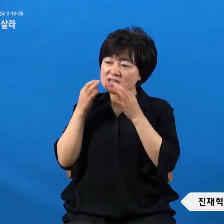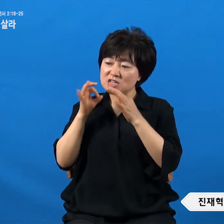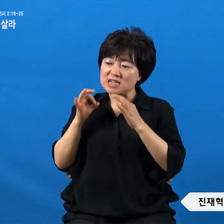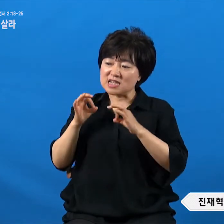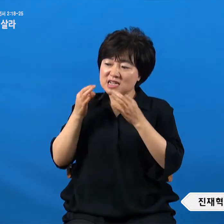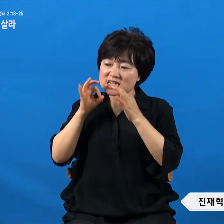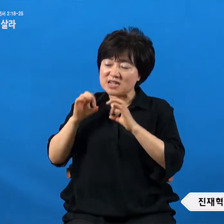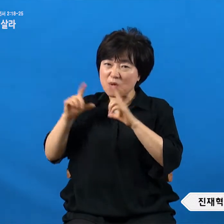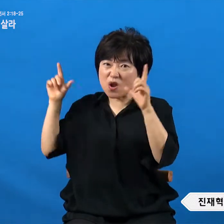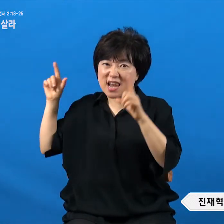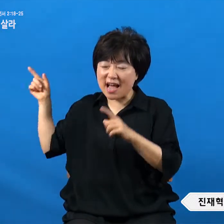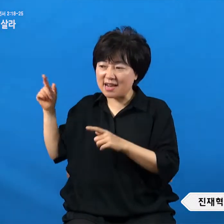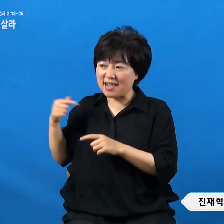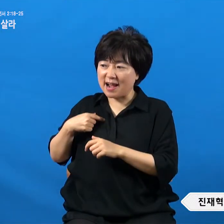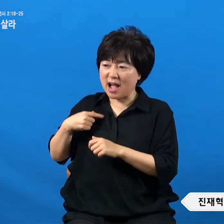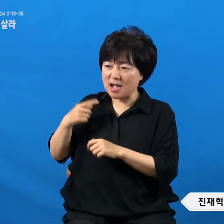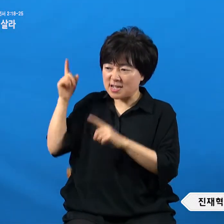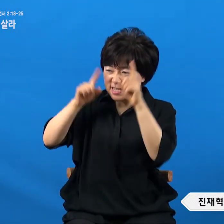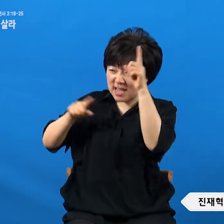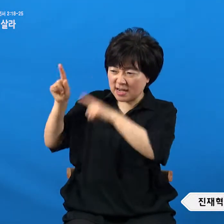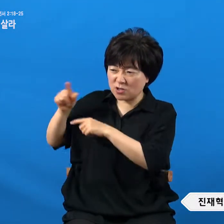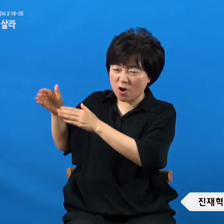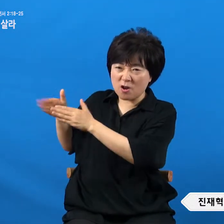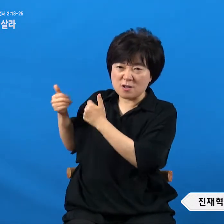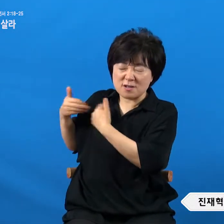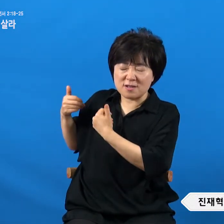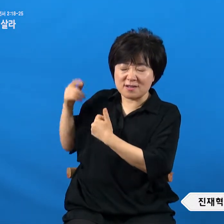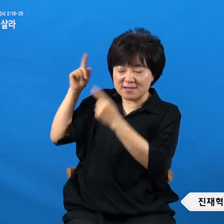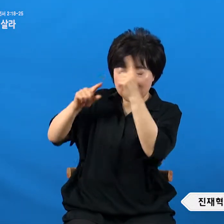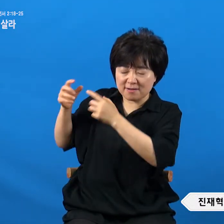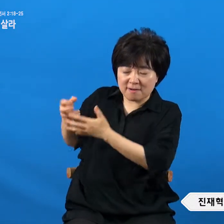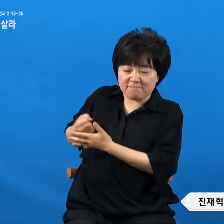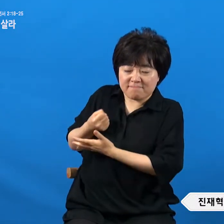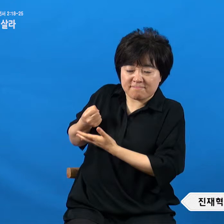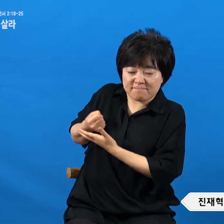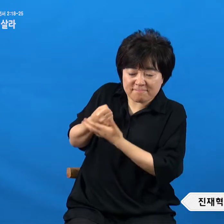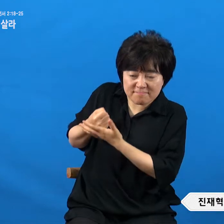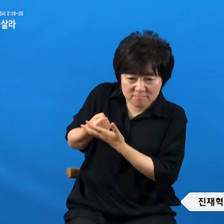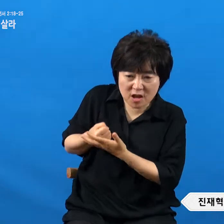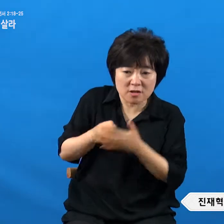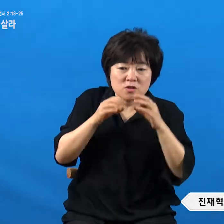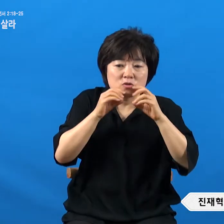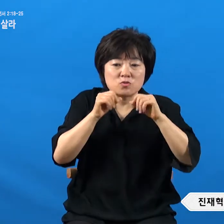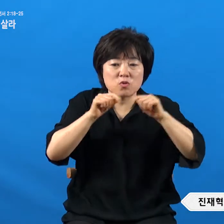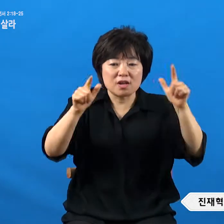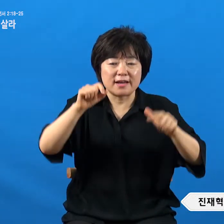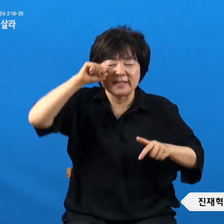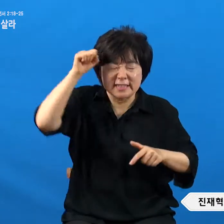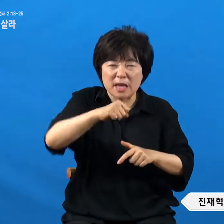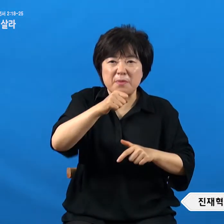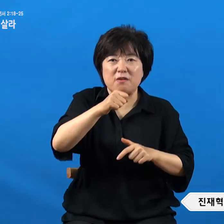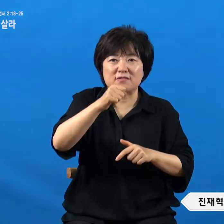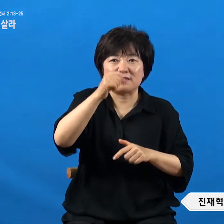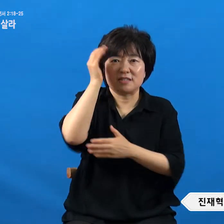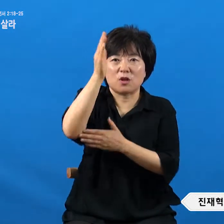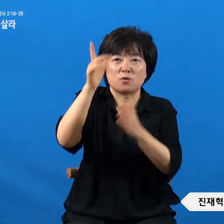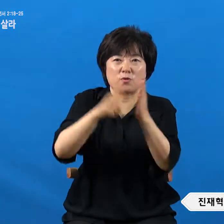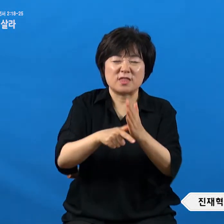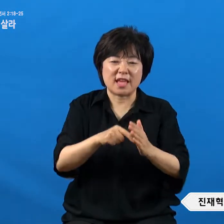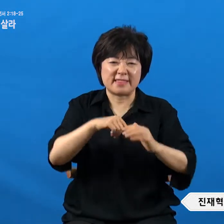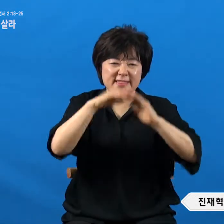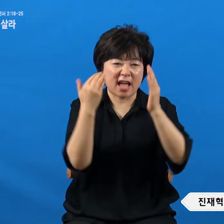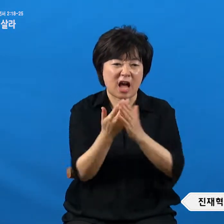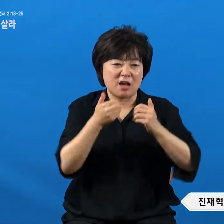새벽 기도회 때 속에 있는 것을 다 얘기하시는 바람에 너무 교회가 힘들었다고 이야기를